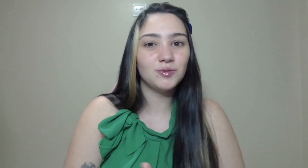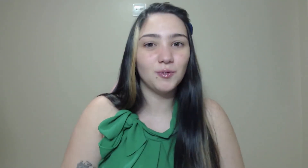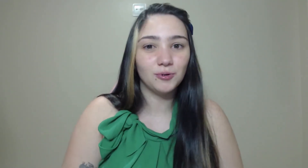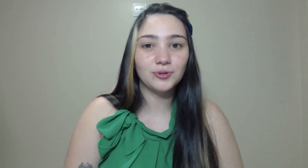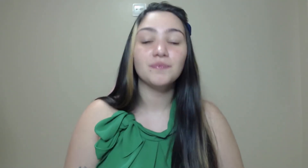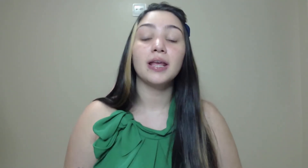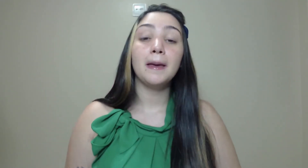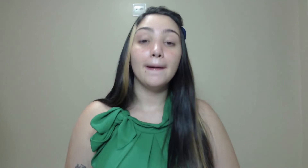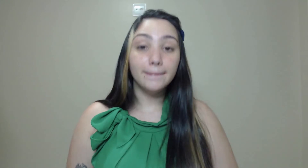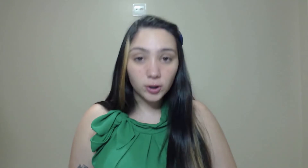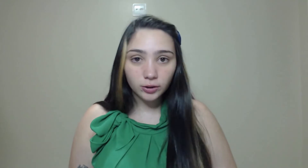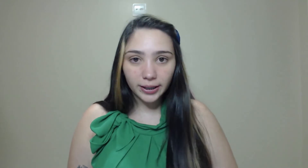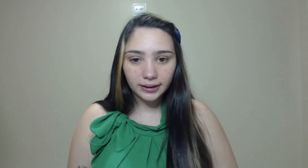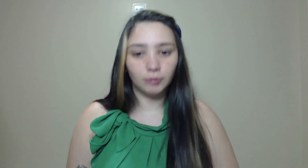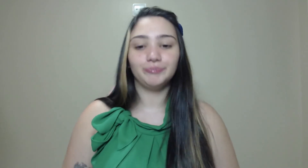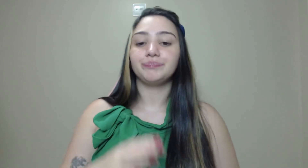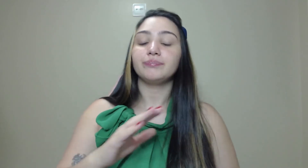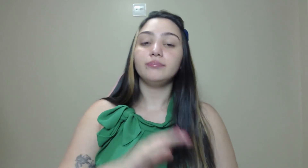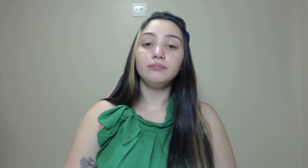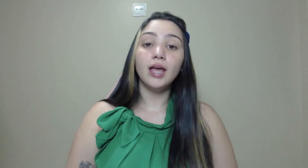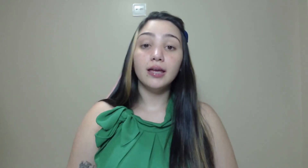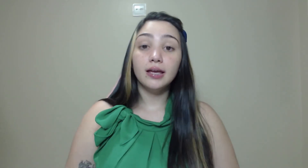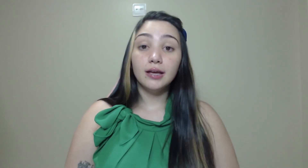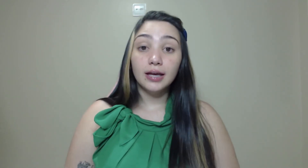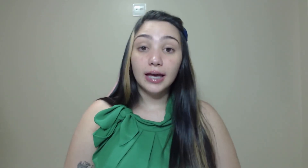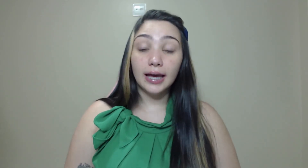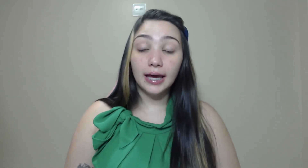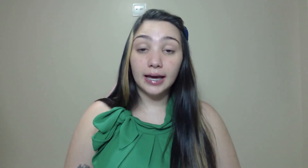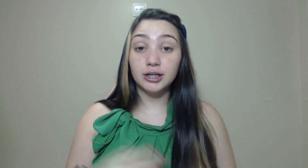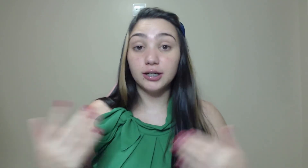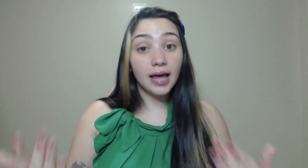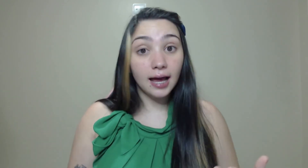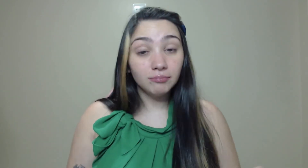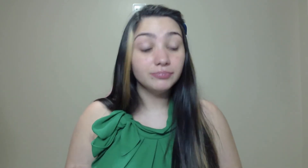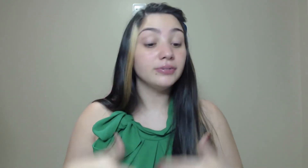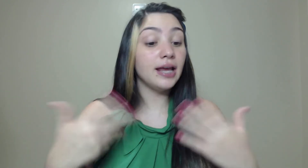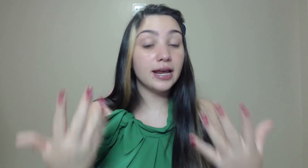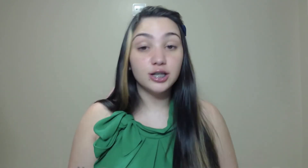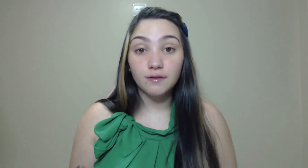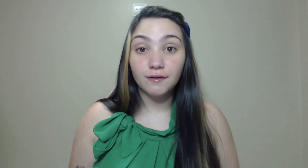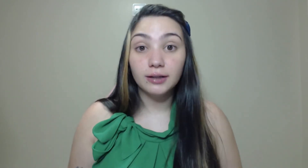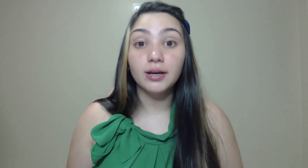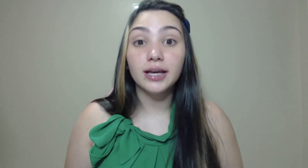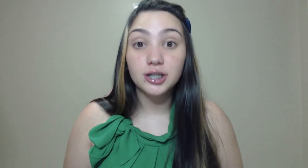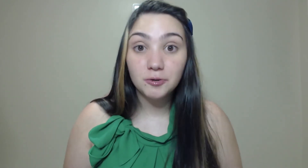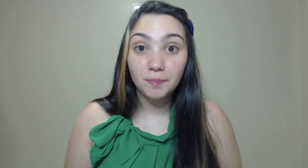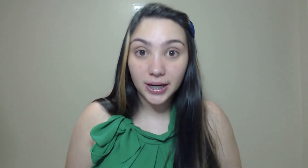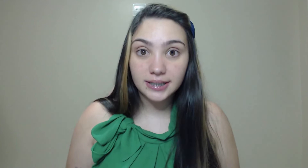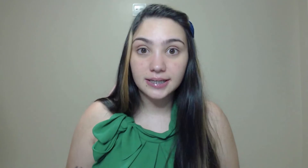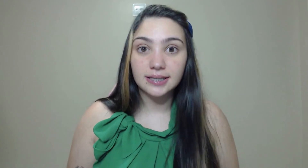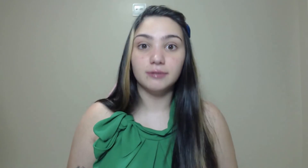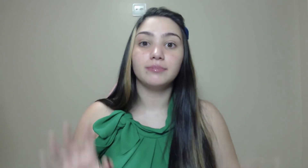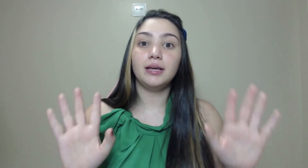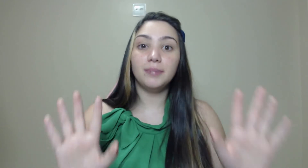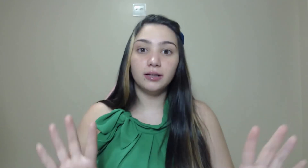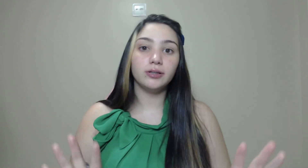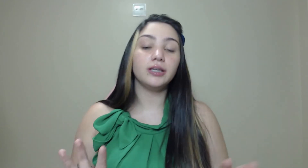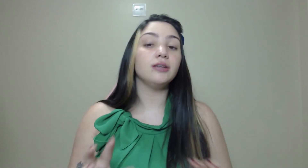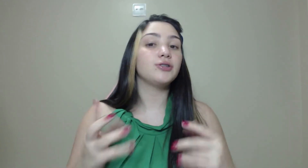poucos. Muito bem, então. A gente tá lá e aí a gente vai falar do que a gente precisa. Lembrando aqui, eu já ensinei